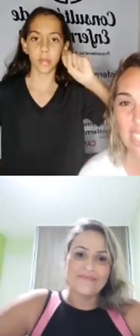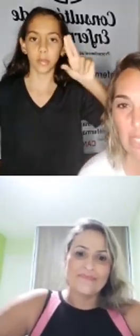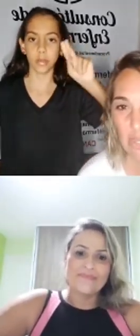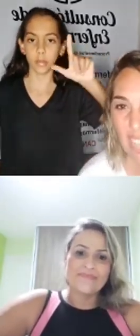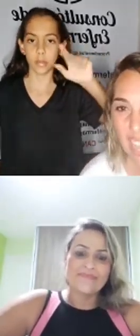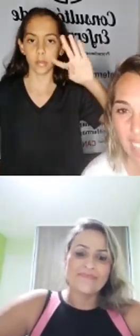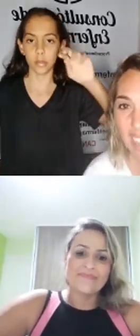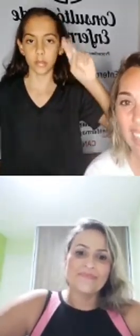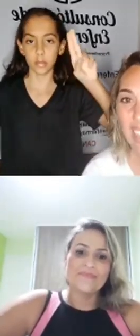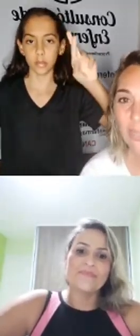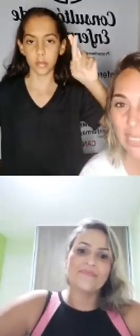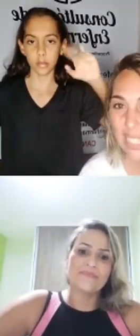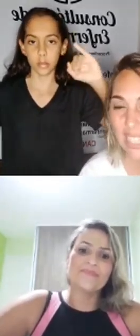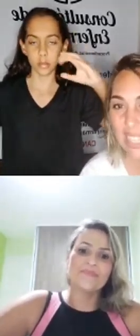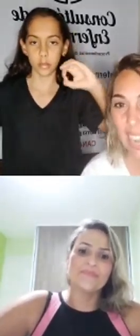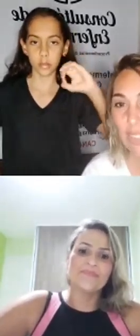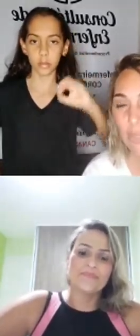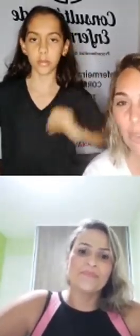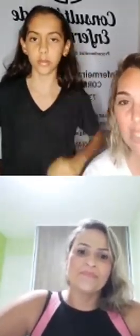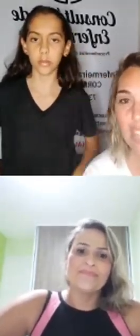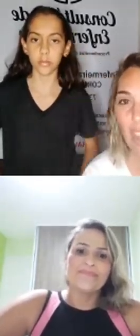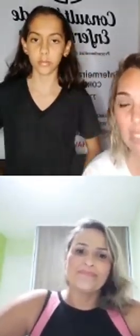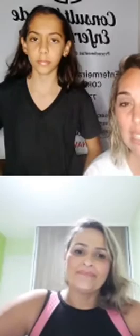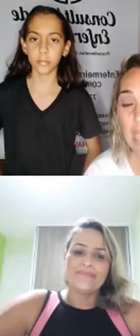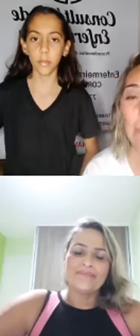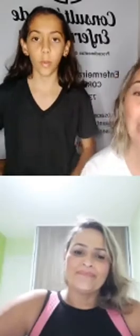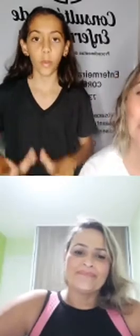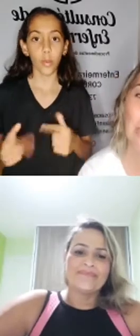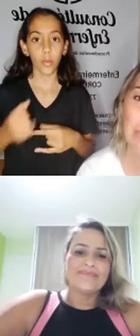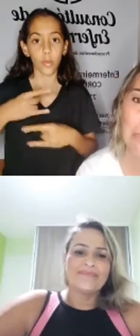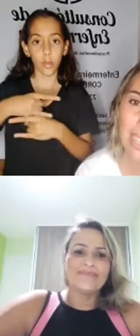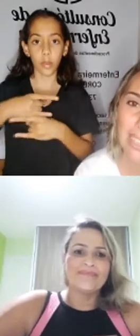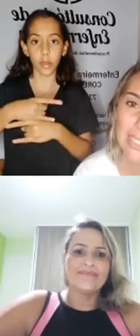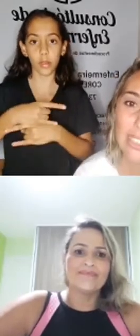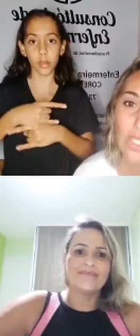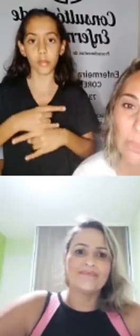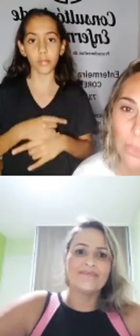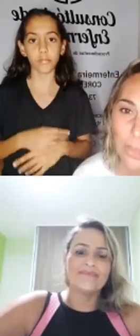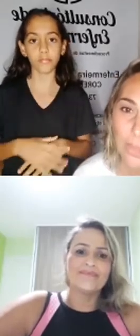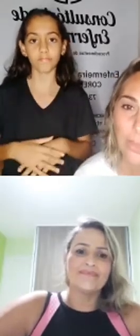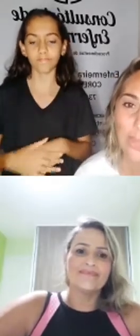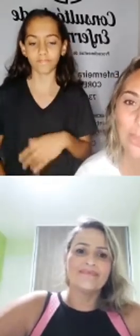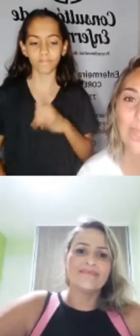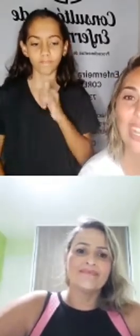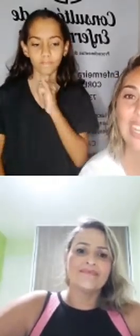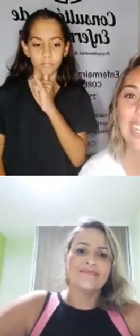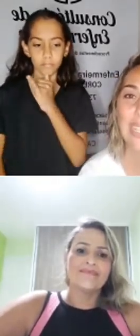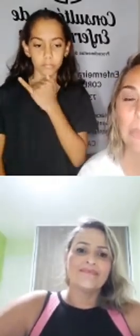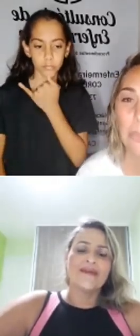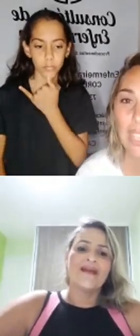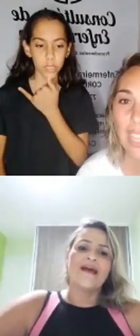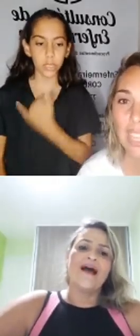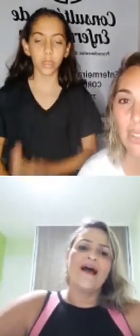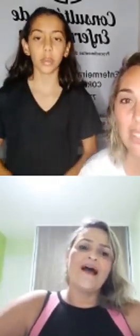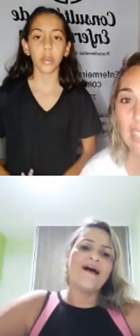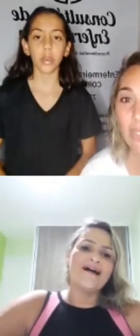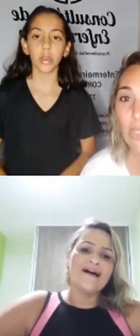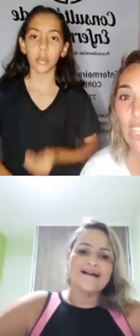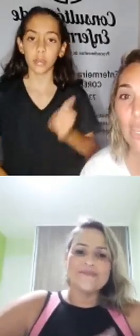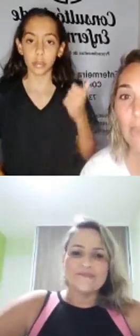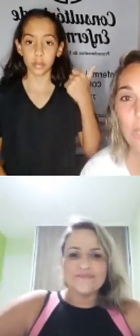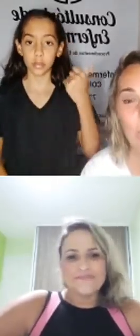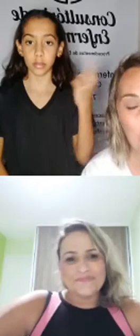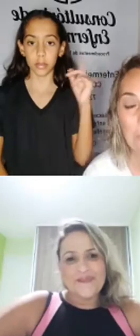fácil de identificar. Todas as lives foram salvas. Menos a primeira, senti muito com a doutora Ariana, porque nós ainda